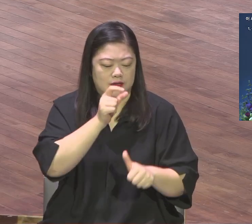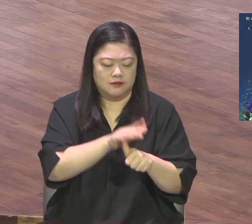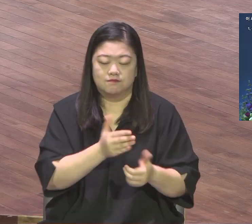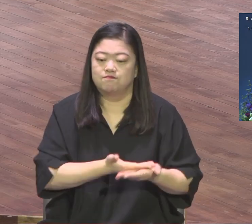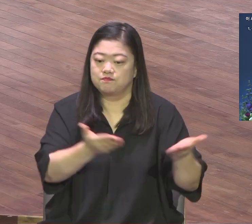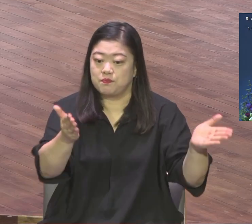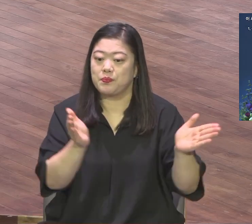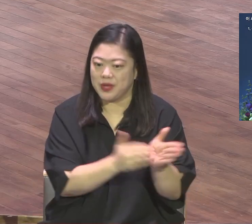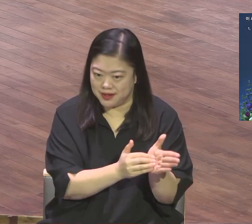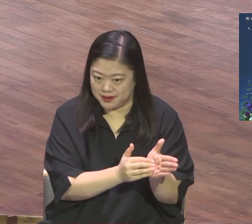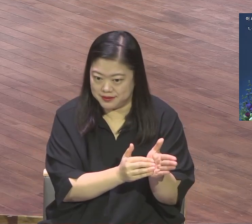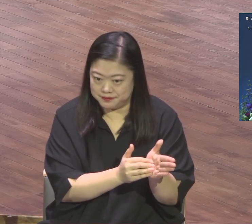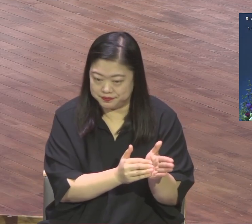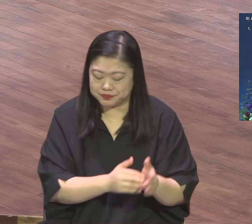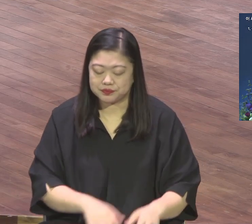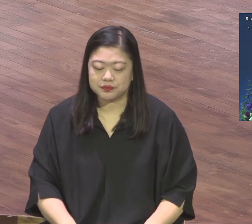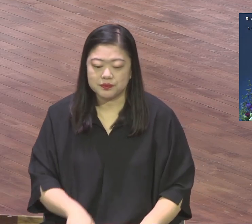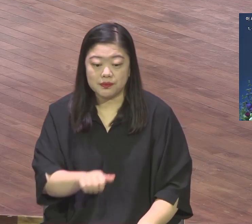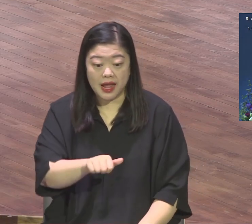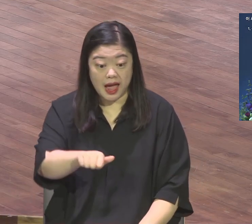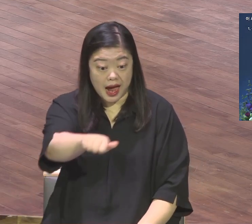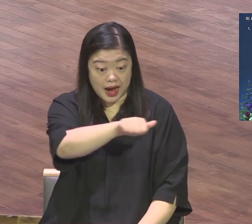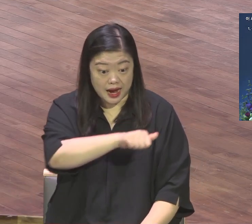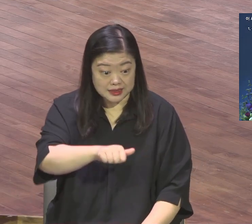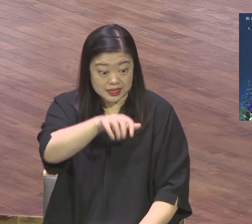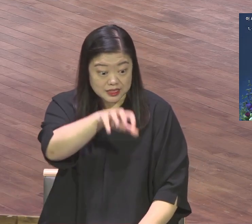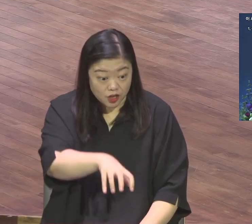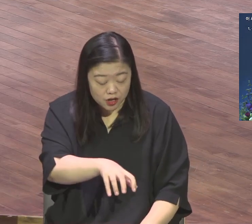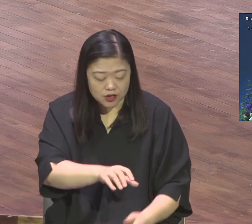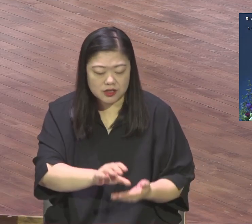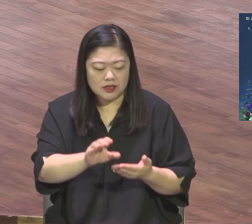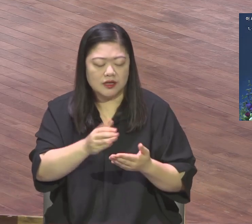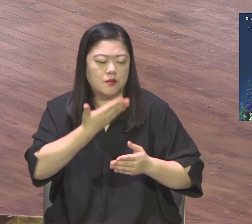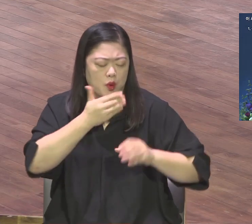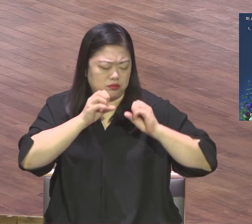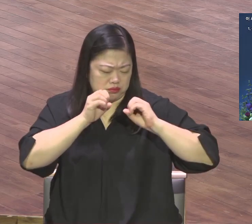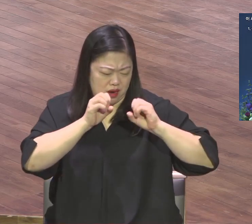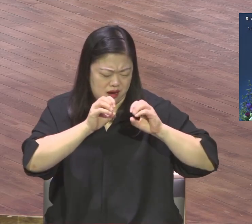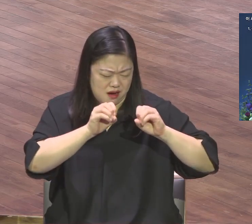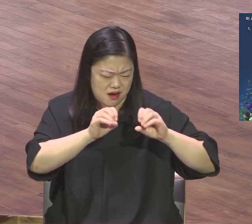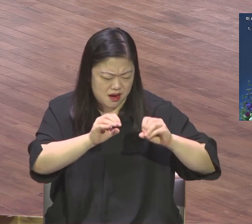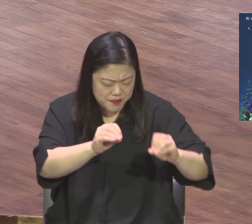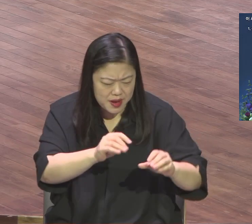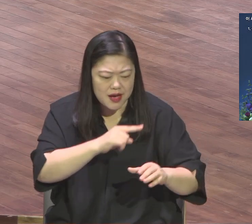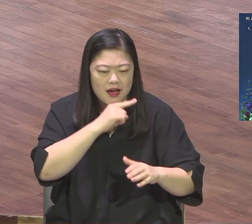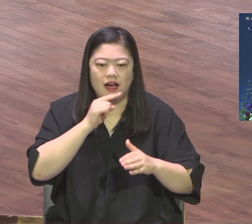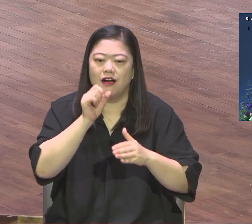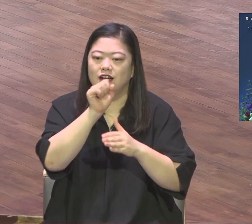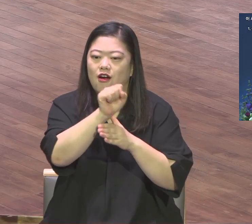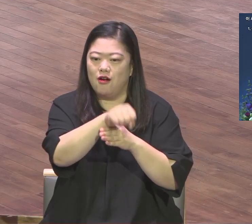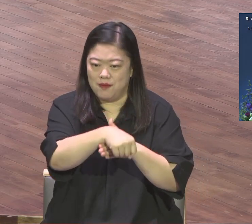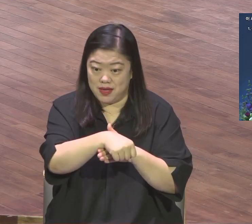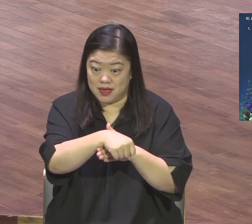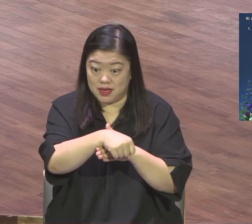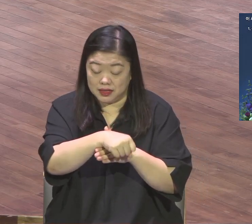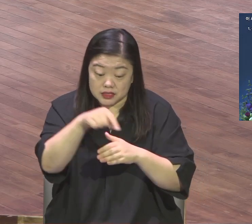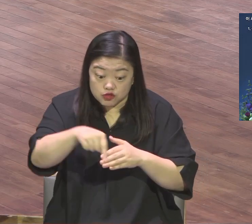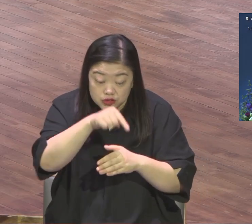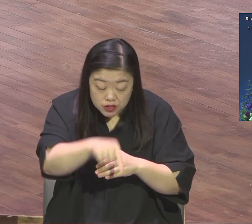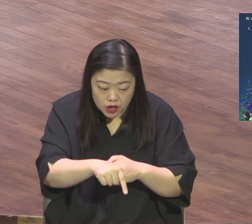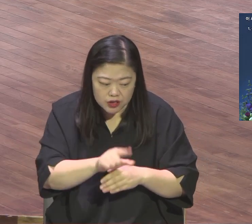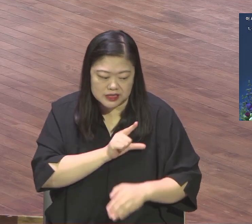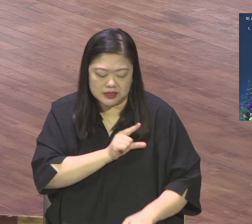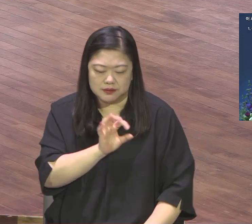바울이 로마서 16장 5절에 아시아에서 그리스도께 처음 맺은 열매 그렇게 소개하는데 여기에 에베네도가 있었습니다.